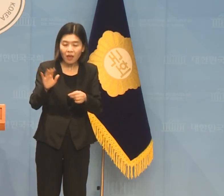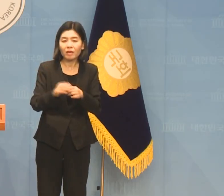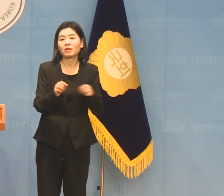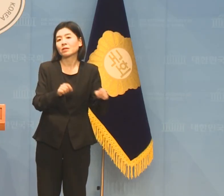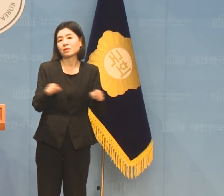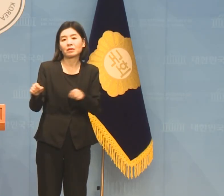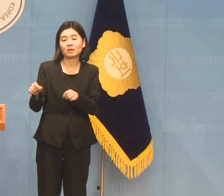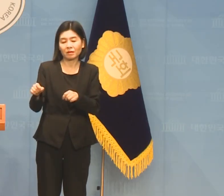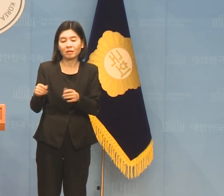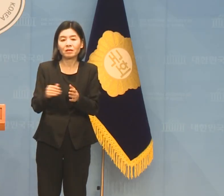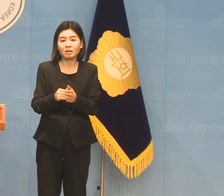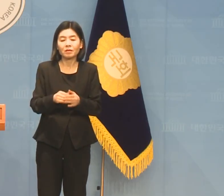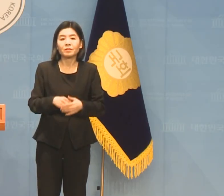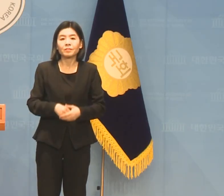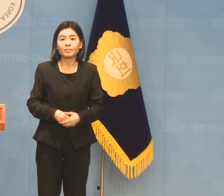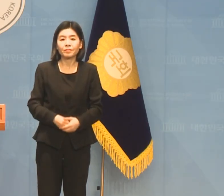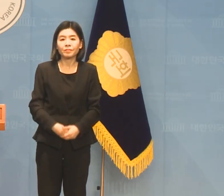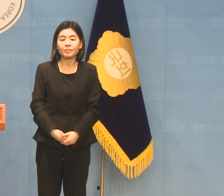알려드립니다.